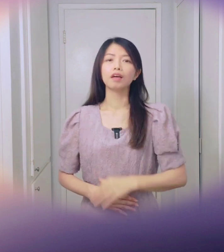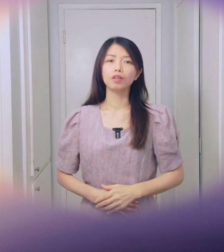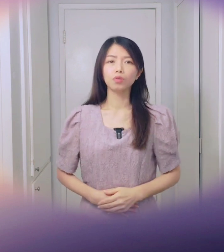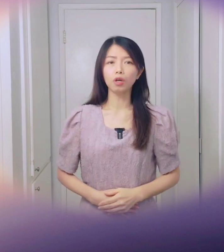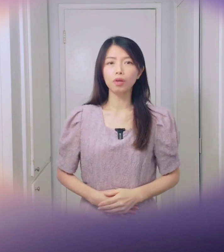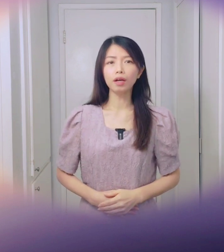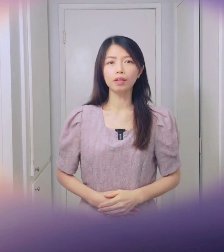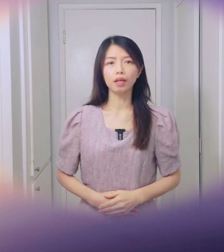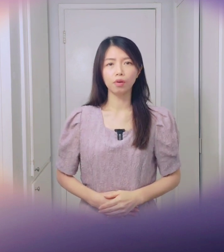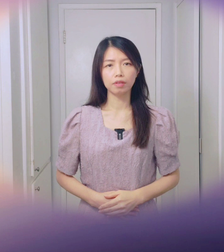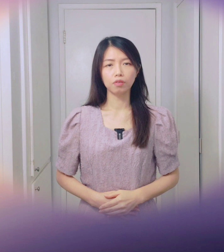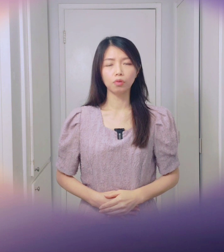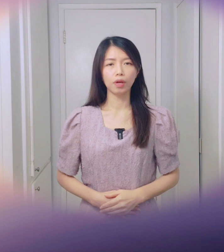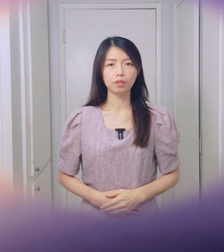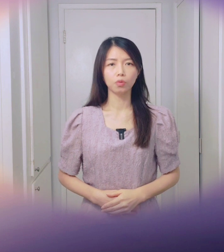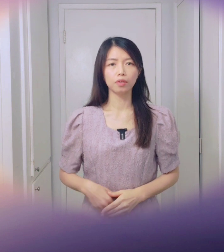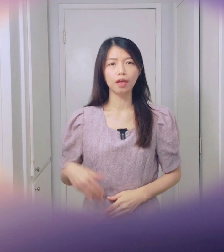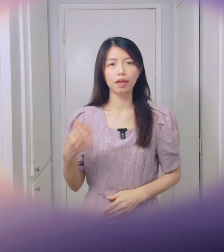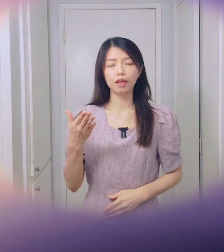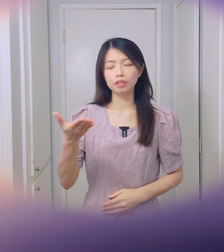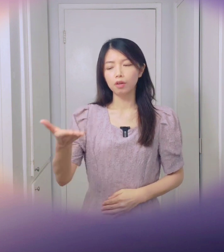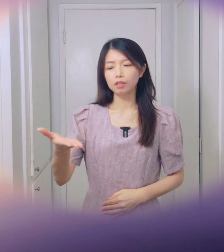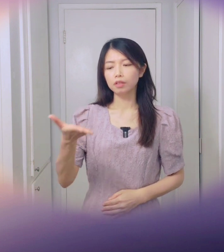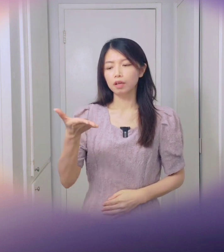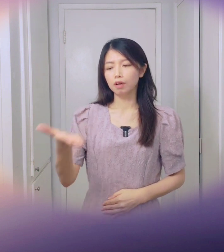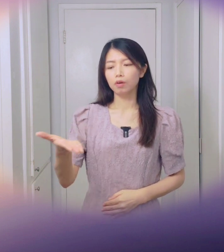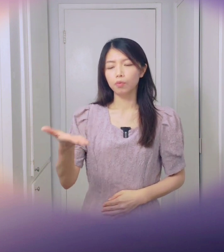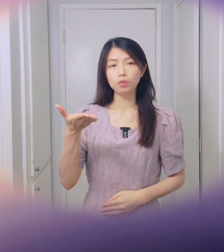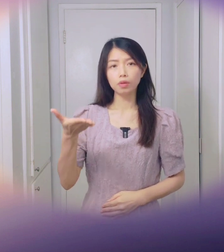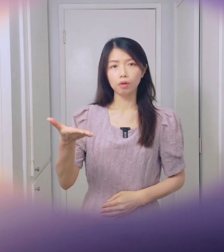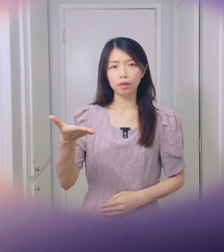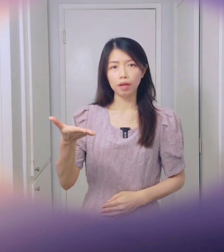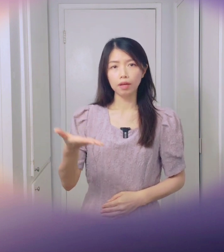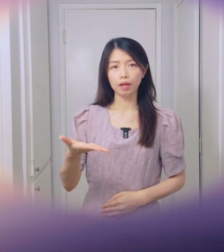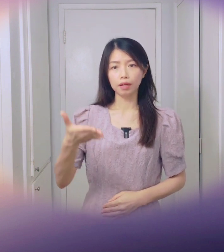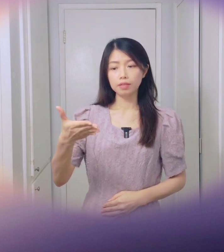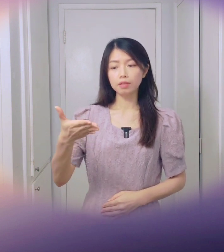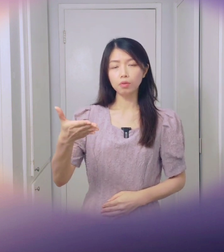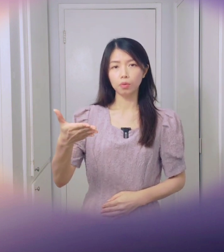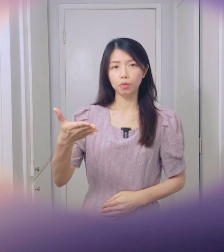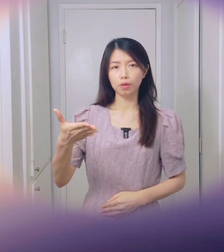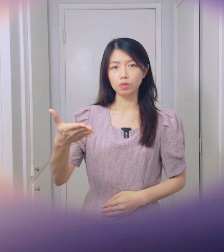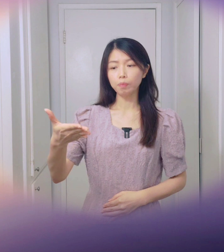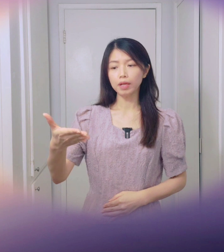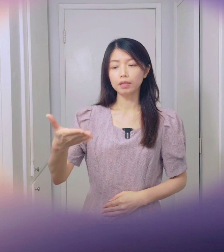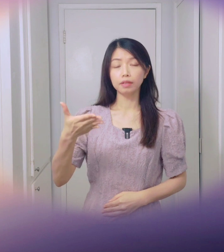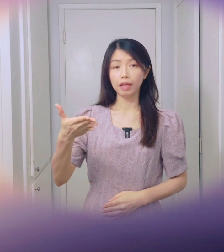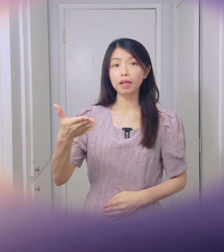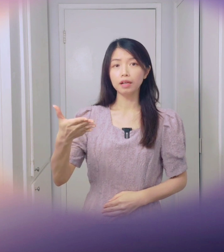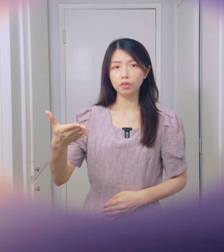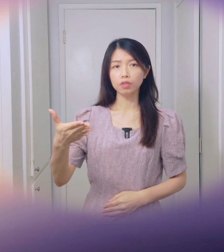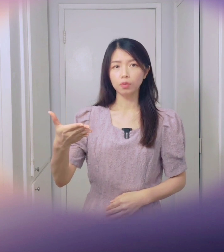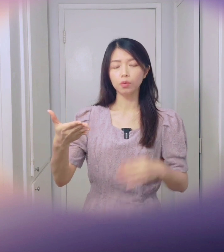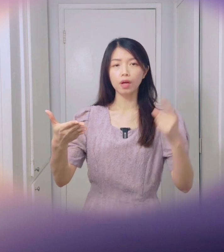아깝다. 그리고 절약하다라고 하는 뜻의 수어도 같이 넣어줬는데, 절약은 왼손을 이렇게 약간 사선으로 이렇게 손바닥을